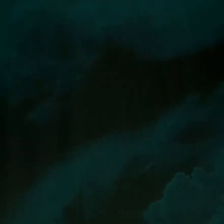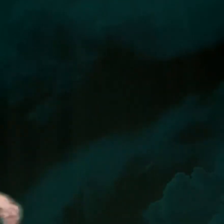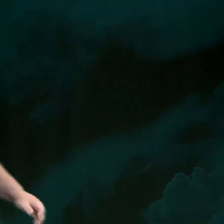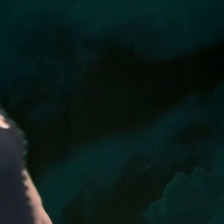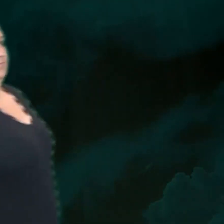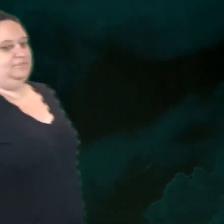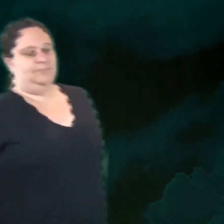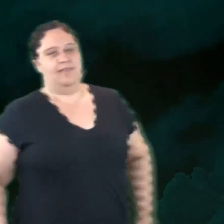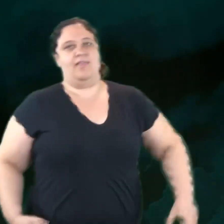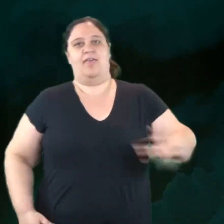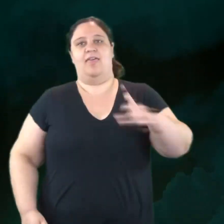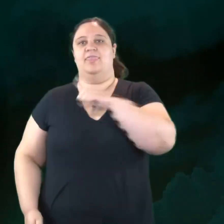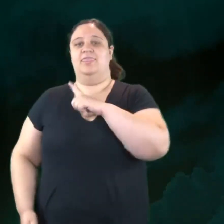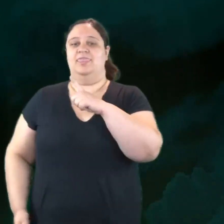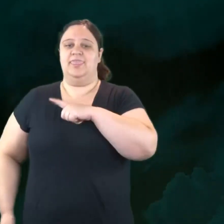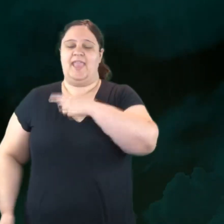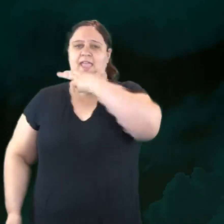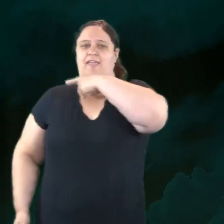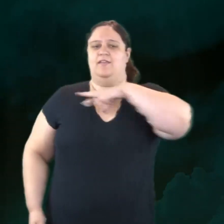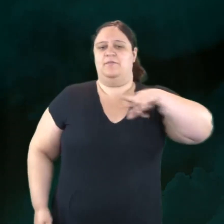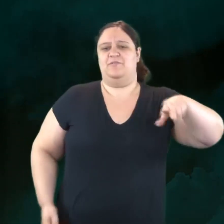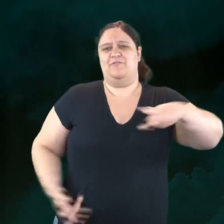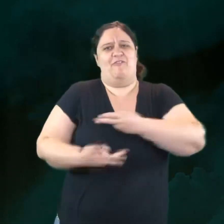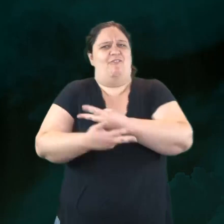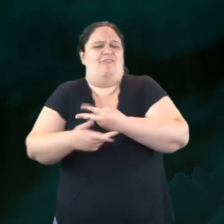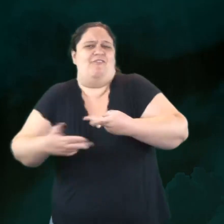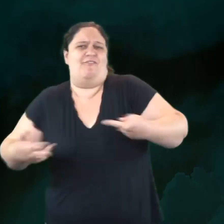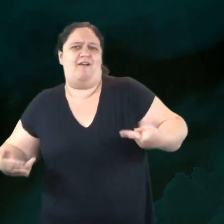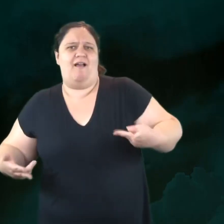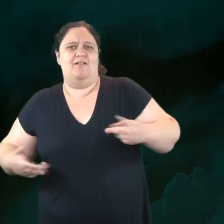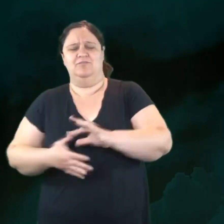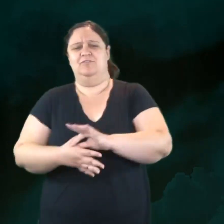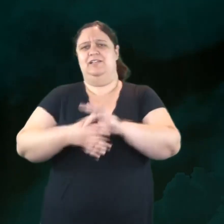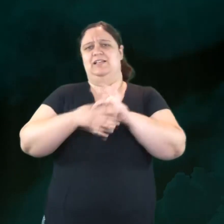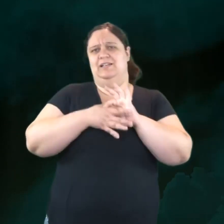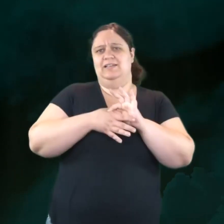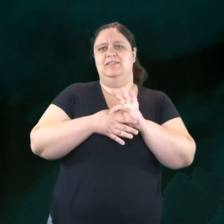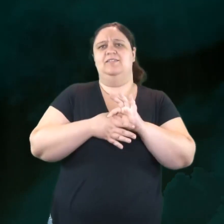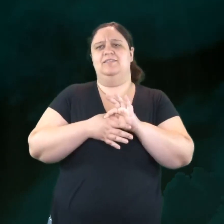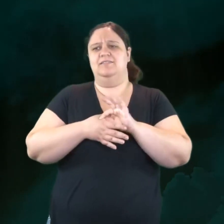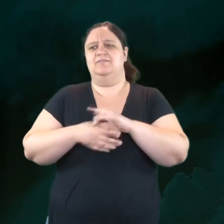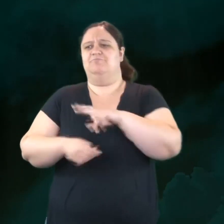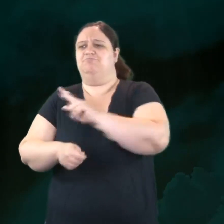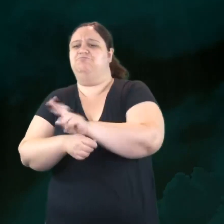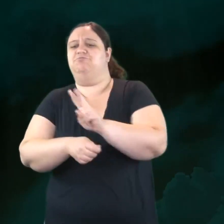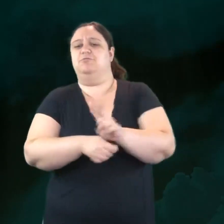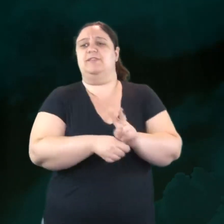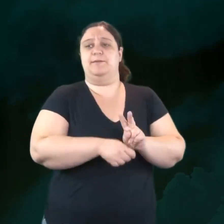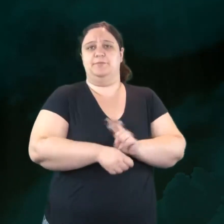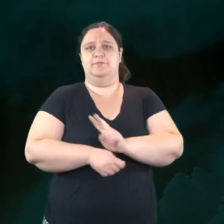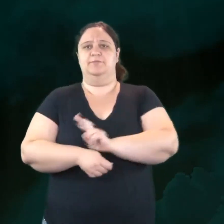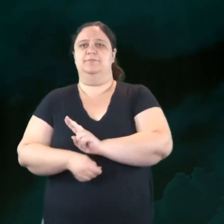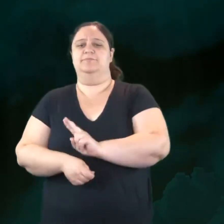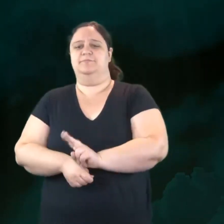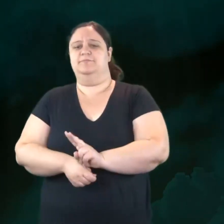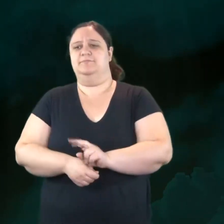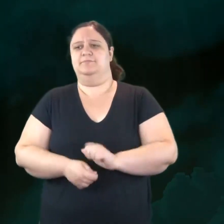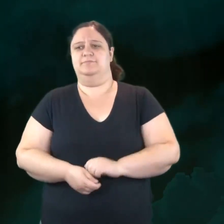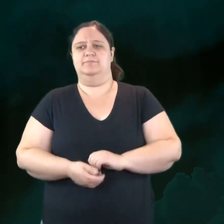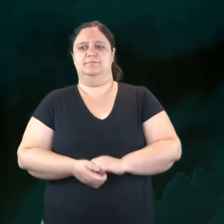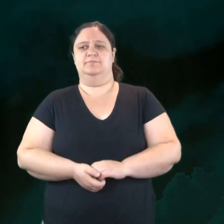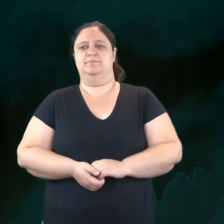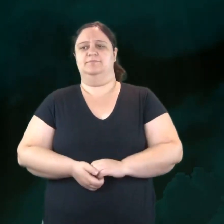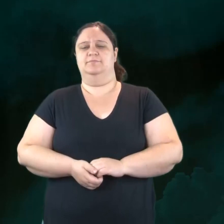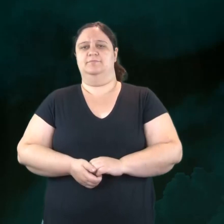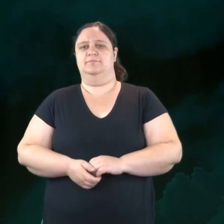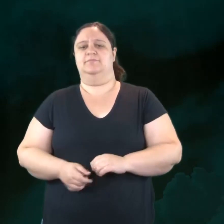que estão à nossa frente, os cooperadores, os irmãos líderes das igrejas, estão se afadigando, não é? Estão trabalhando, estão